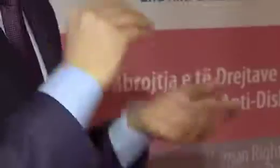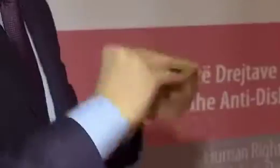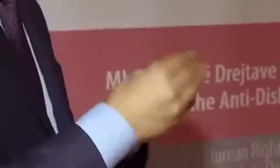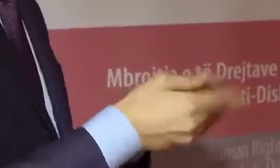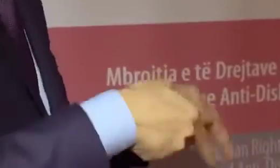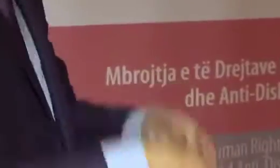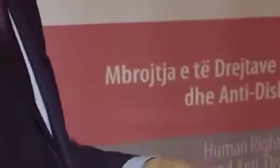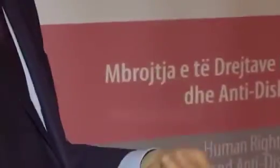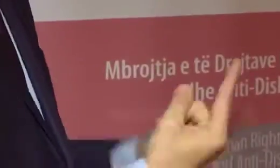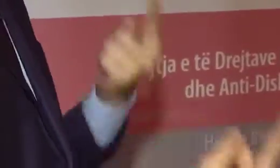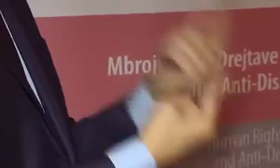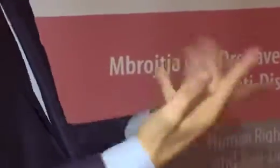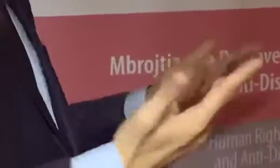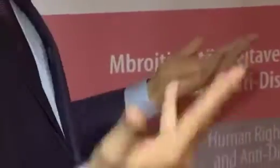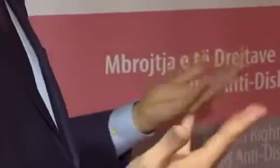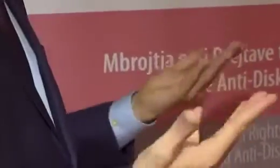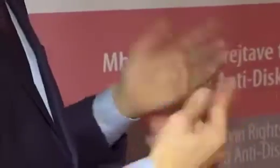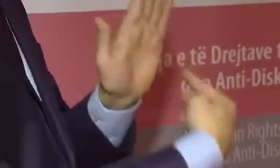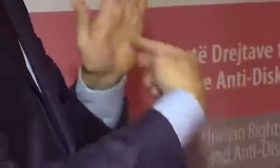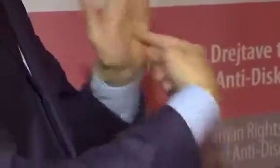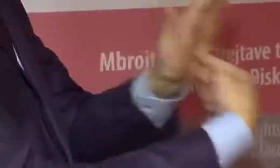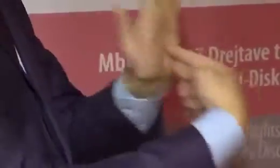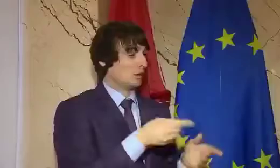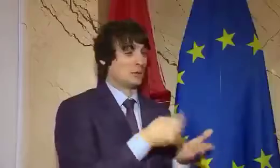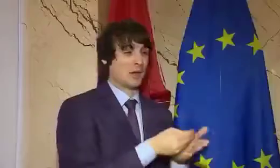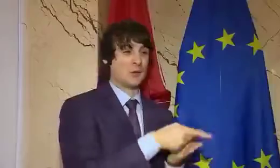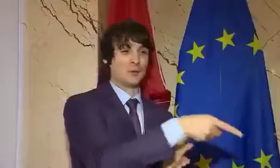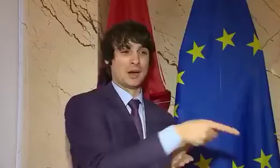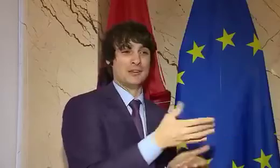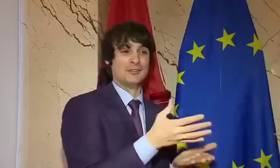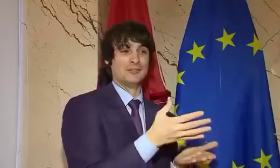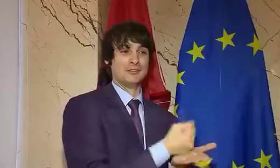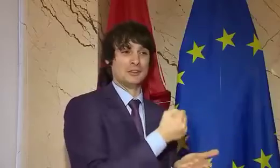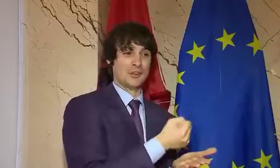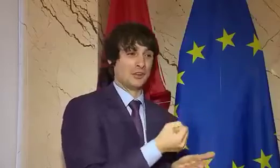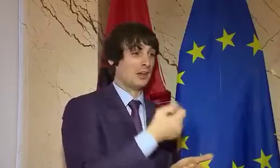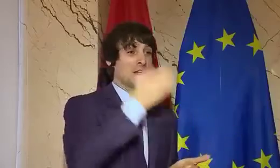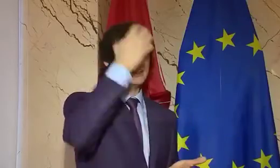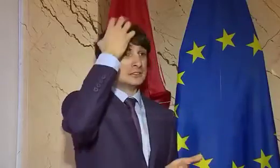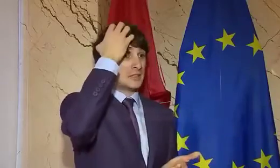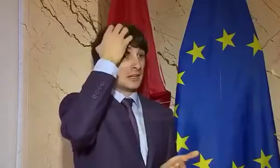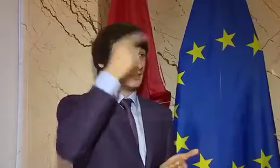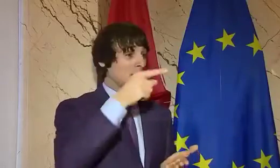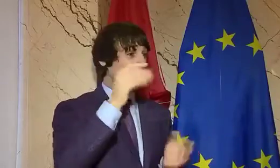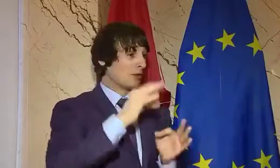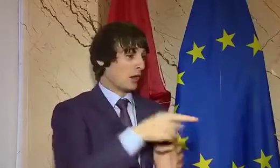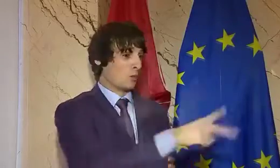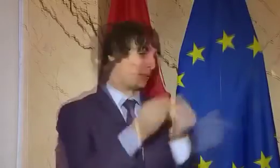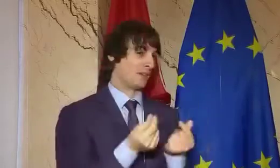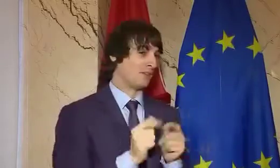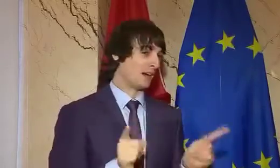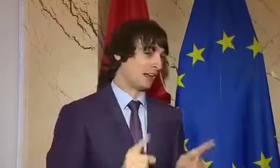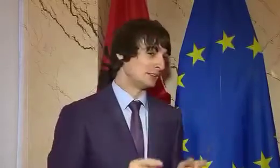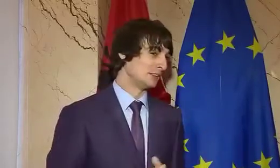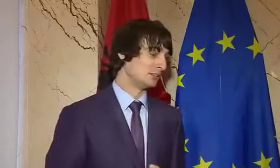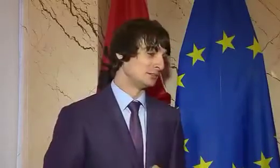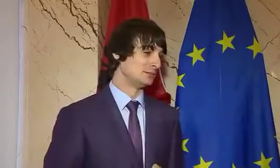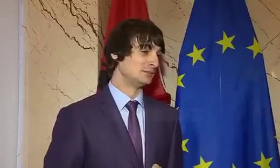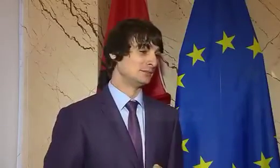interpret të gjuhës së shenjave i cili t'i mundësoj komunikimin. Që shteti duhet të mundësoj ofrimin e shërbimeve të interpretimit, sepse në tërë botën ky